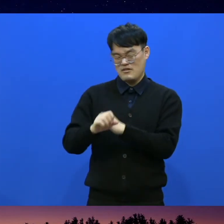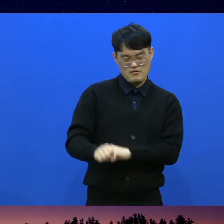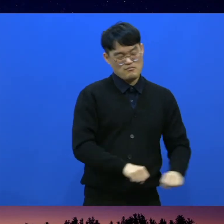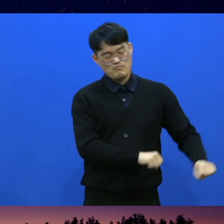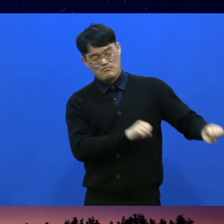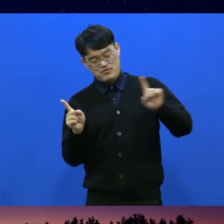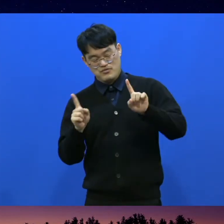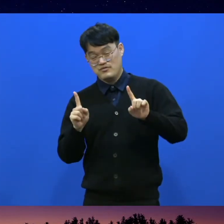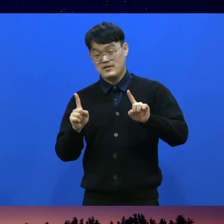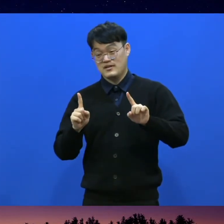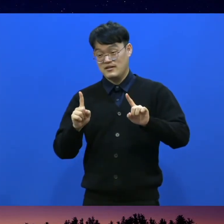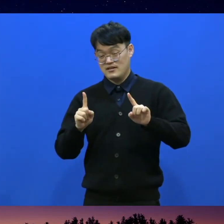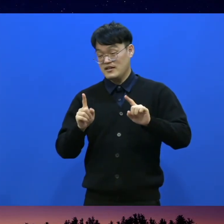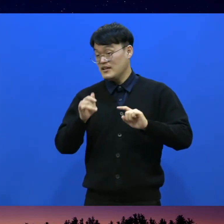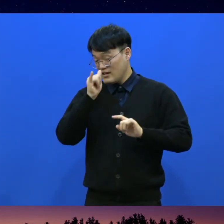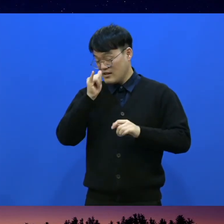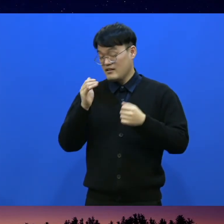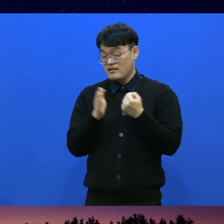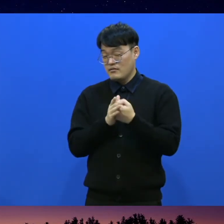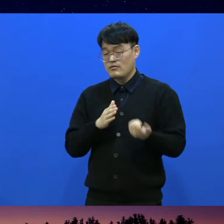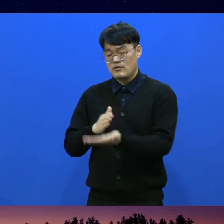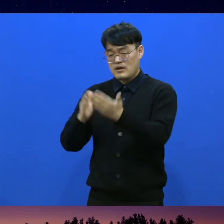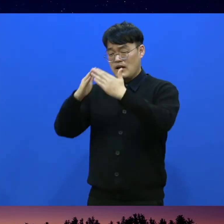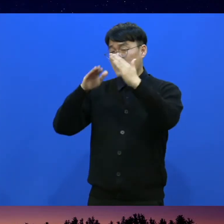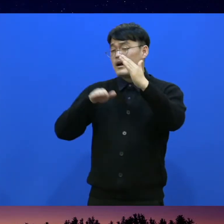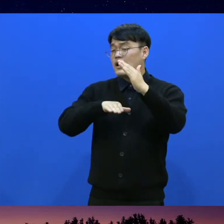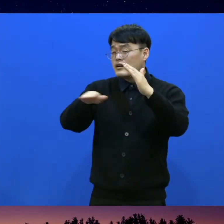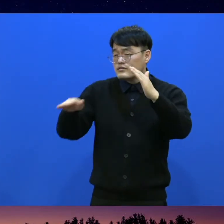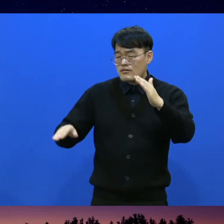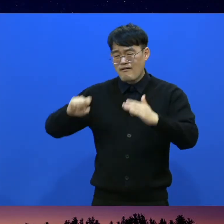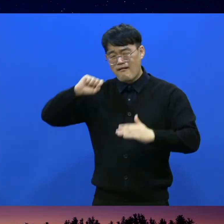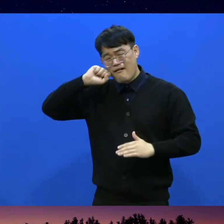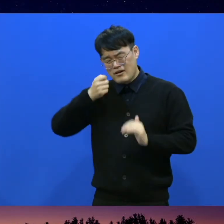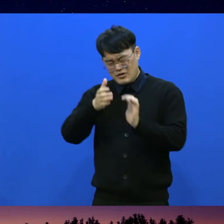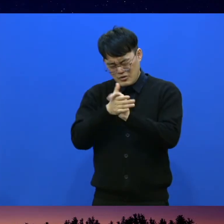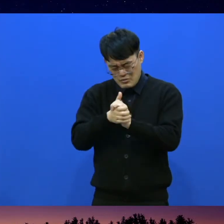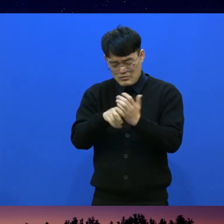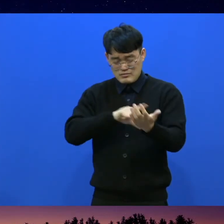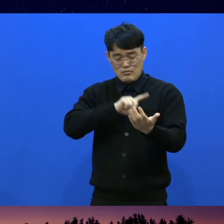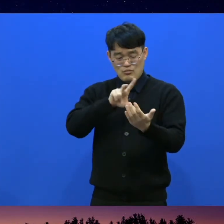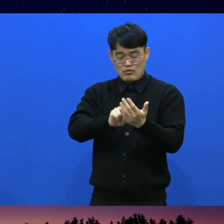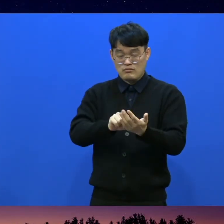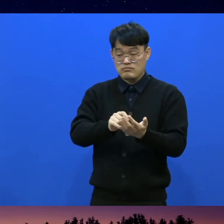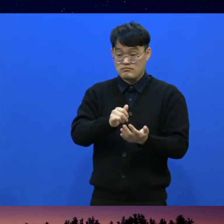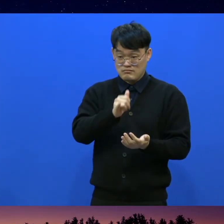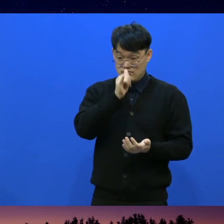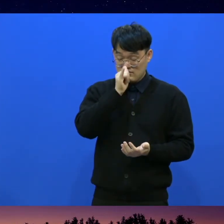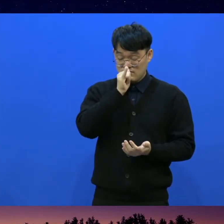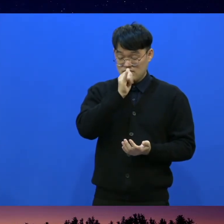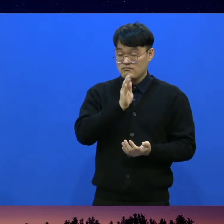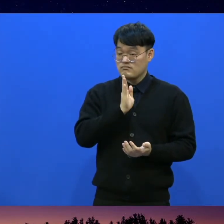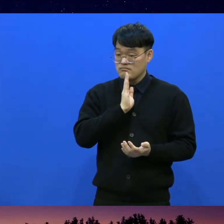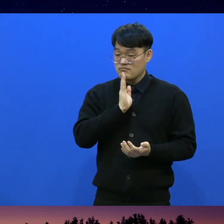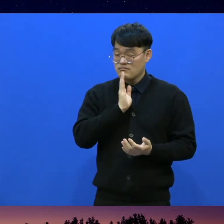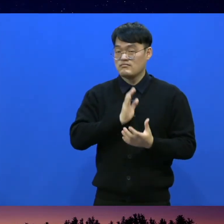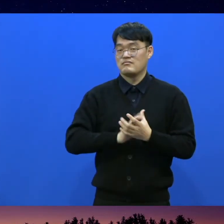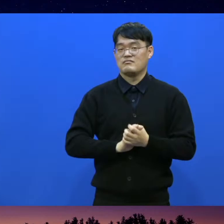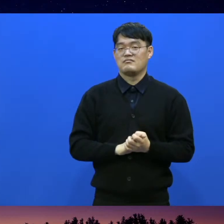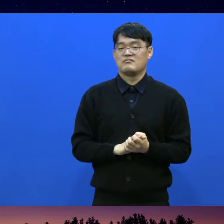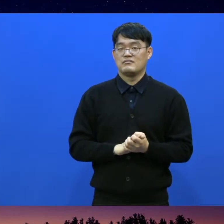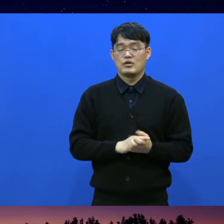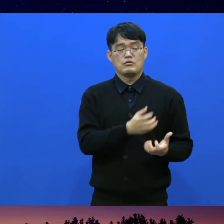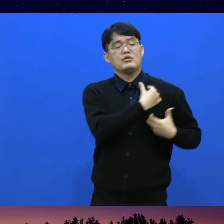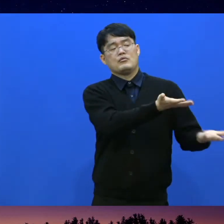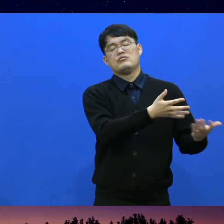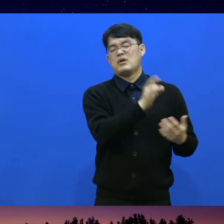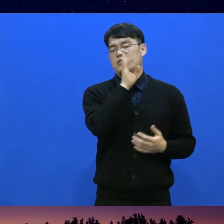역사가 일어나니까, 여러분 가정에 어려움이나 기도 제목 없는 사람 어디 있어요? 근데 기도할 줄 몰라. 그대로 놔두면 되나요? 죽어요, 여러분.